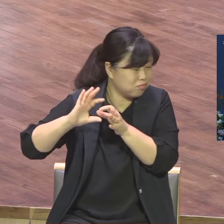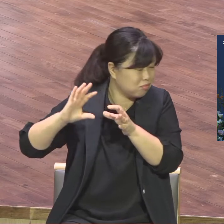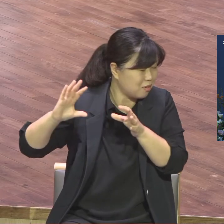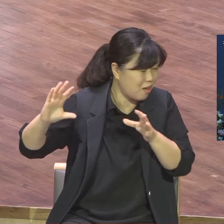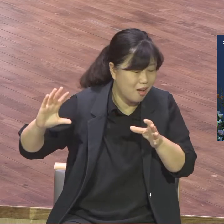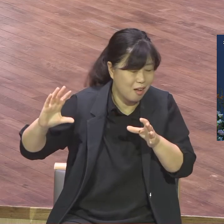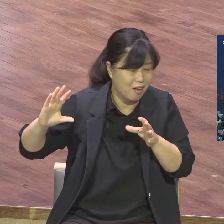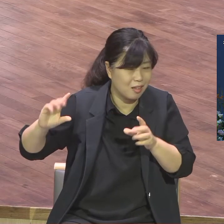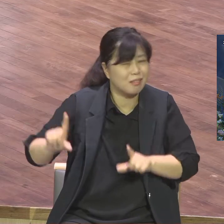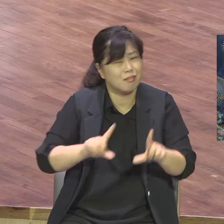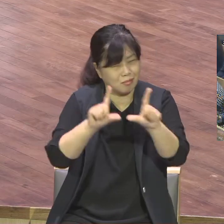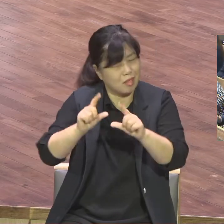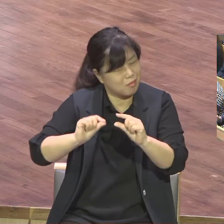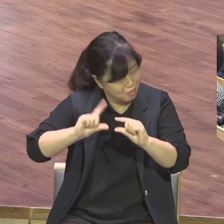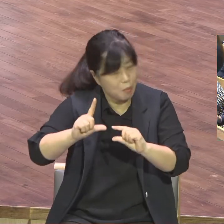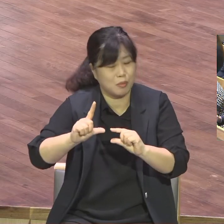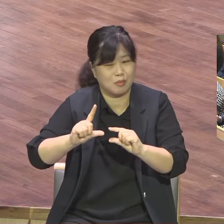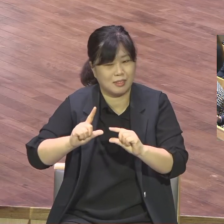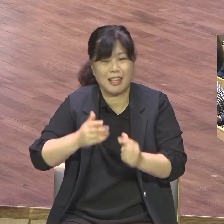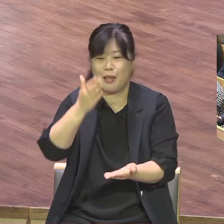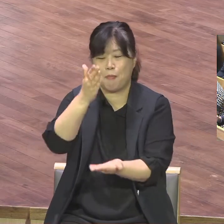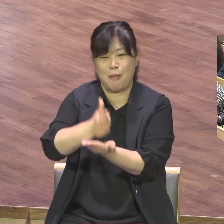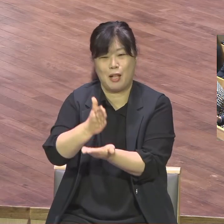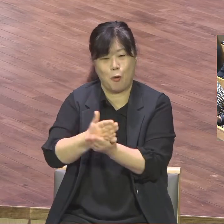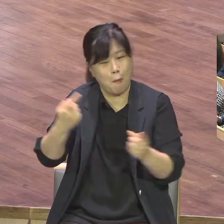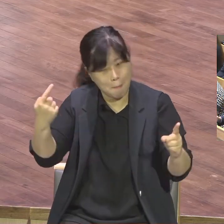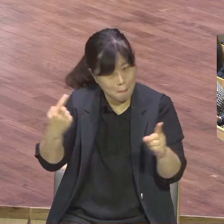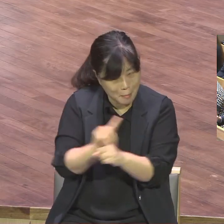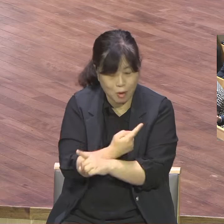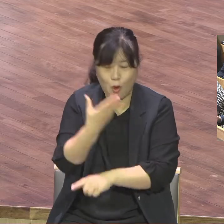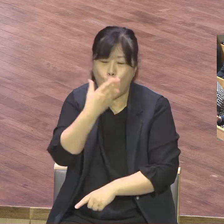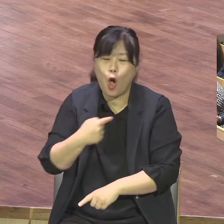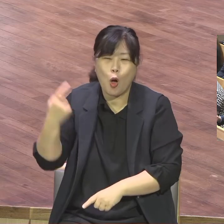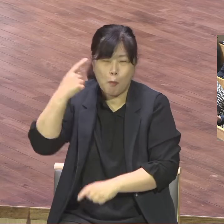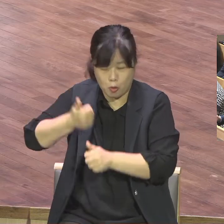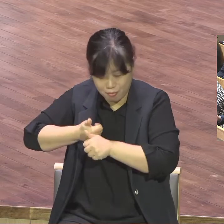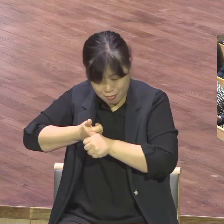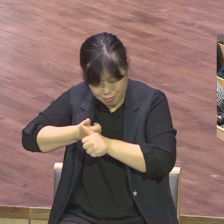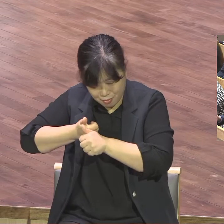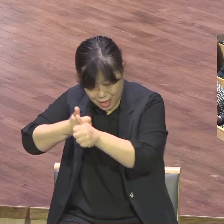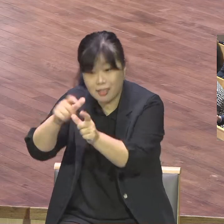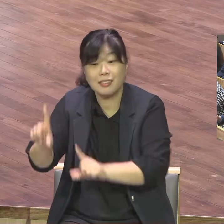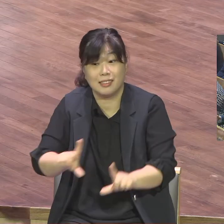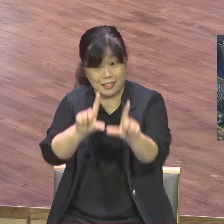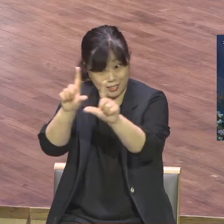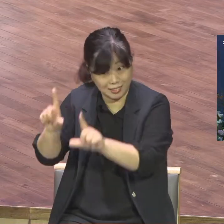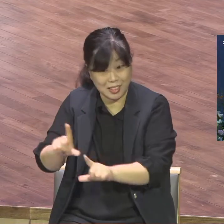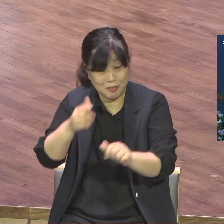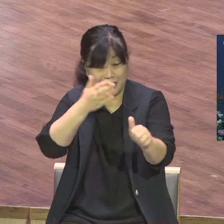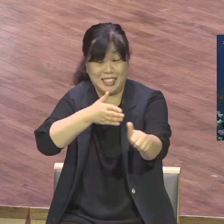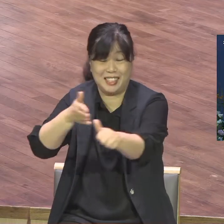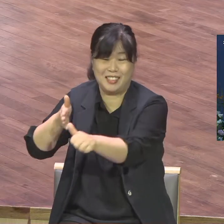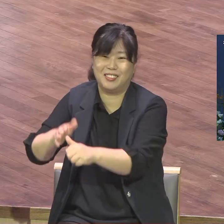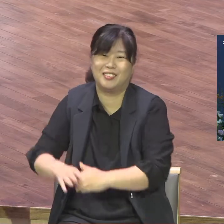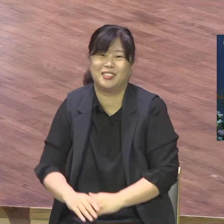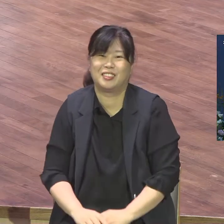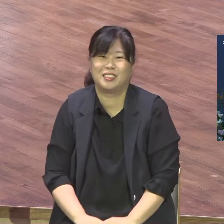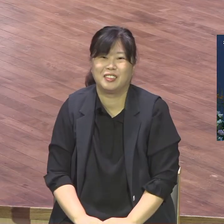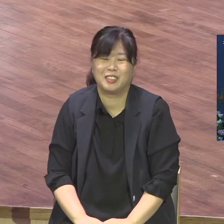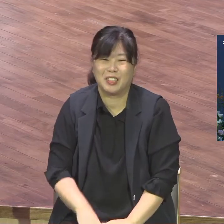우선되는 삶이 시작되기 바랍니다. 복음에 이끌리는 삶이 되길 바랍니다. 이렇게 되면요,